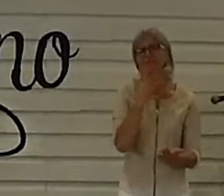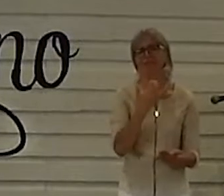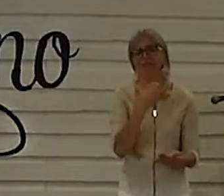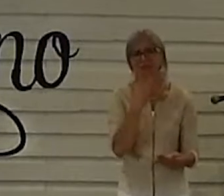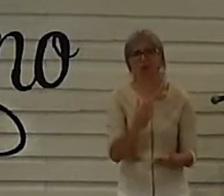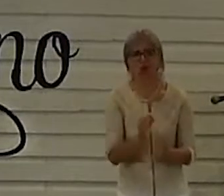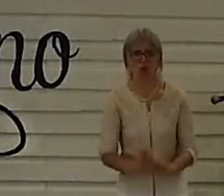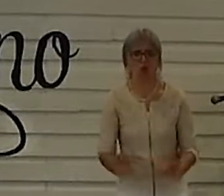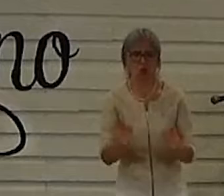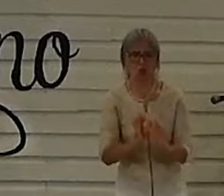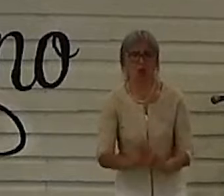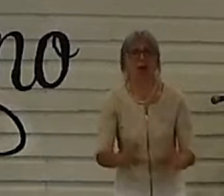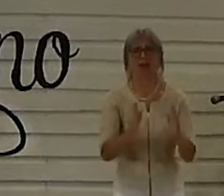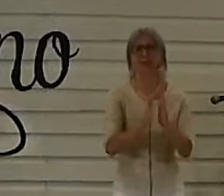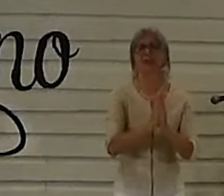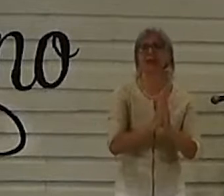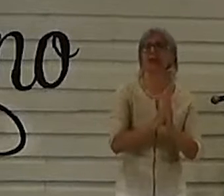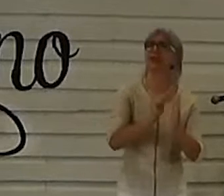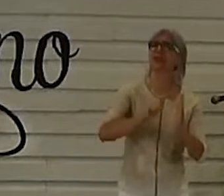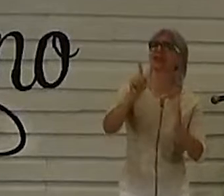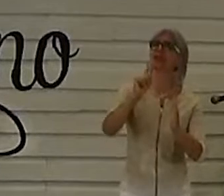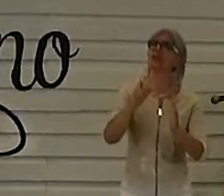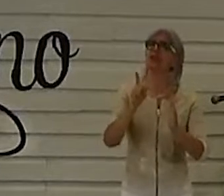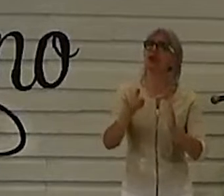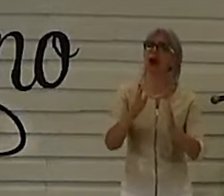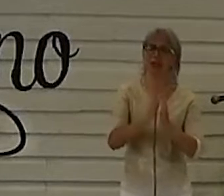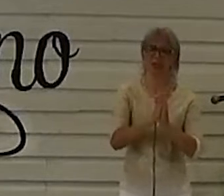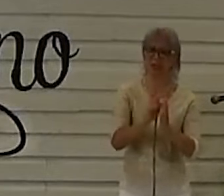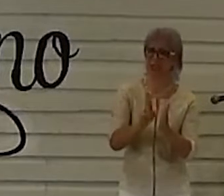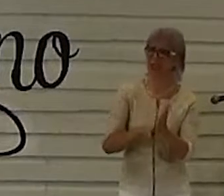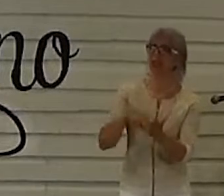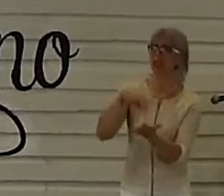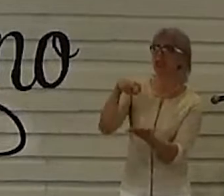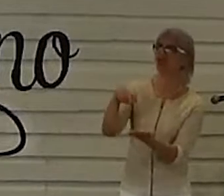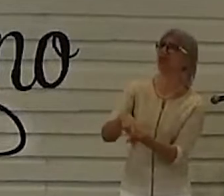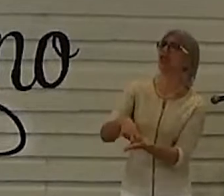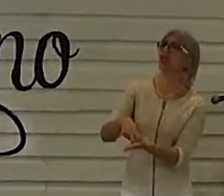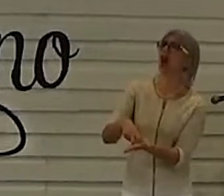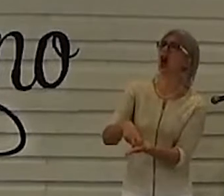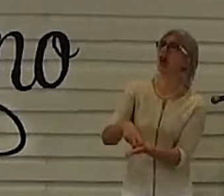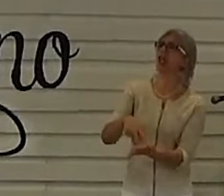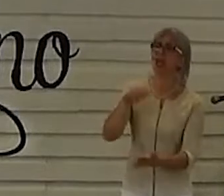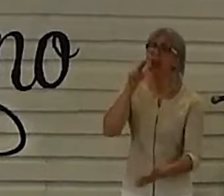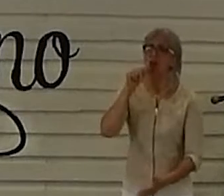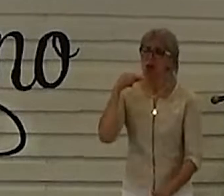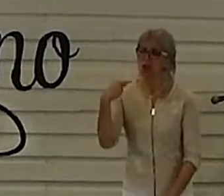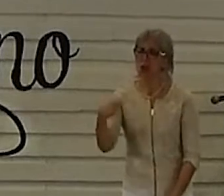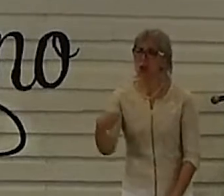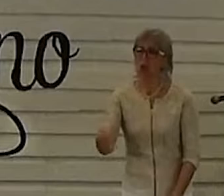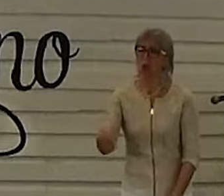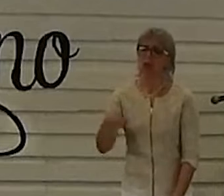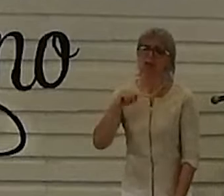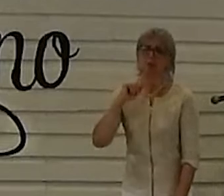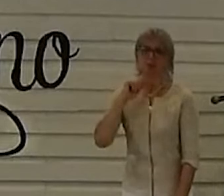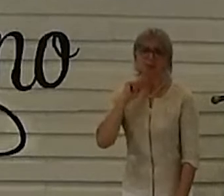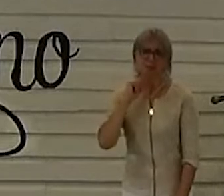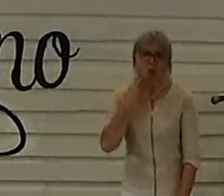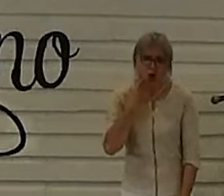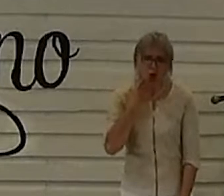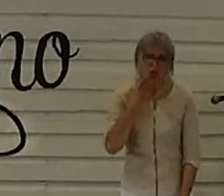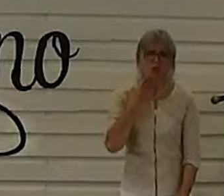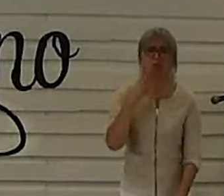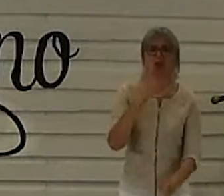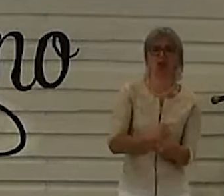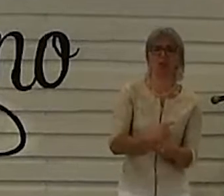chiesa che si inginocchia, è una chiesa che questa donna era, doveva essere presa a sassate, hanno interrogato Gesù, era la